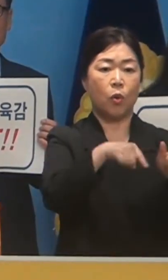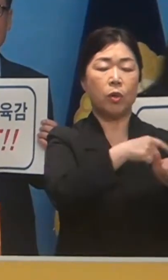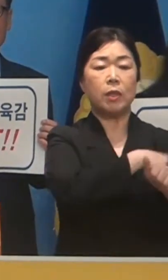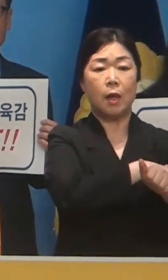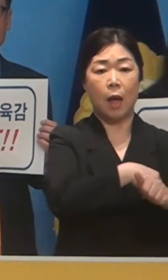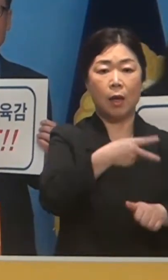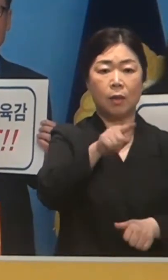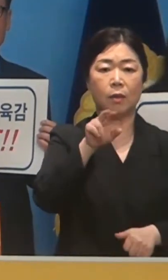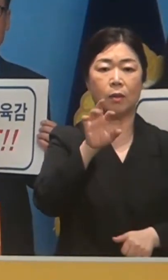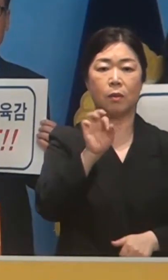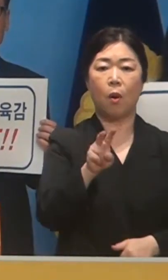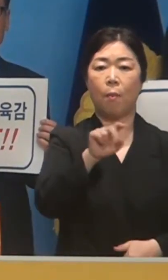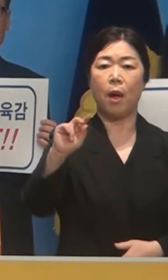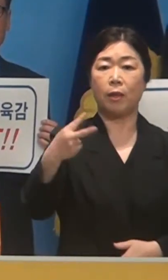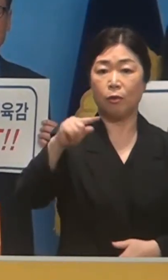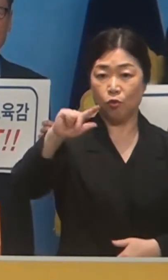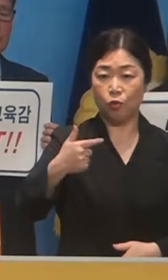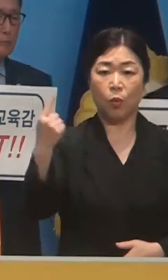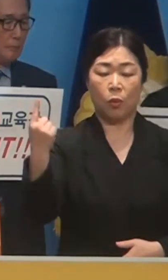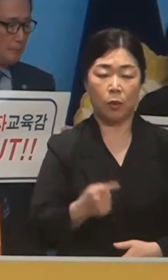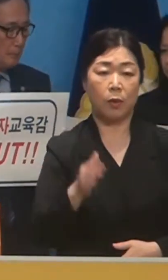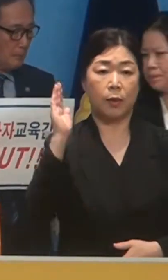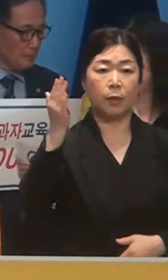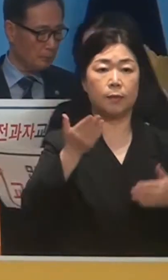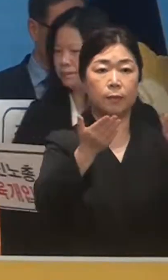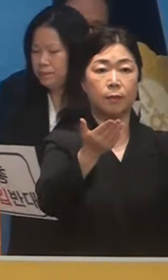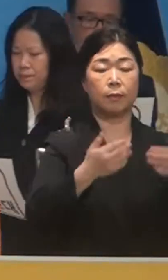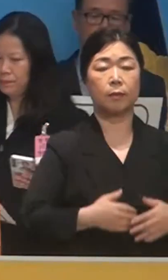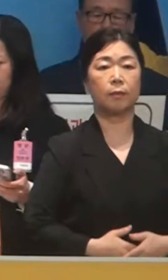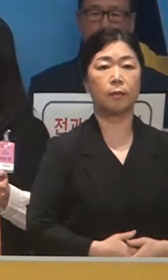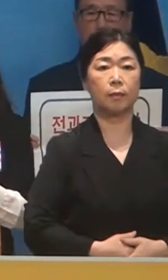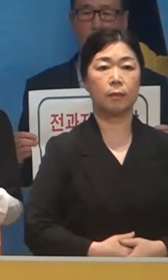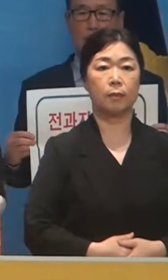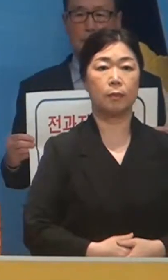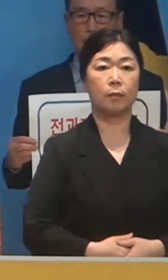성만순님 나오셔서 말씀해 주시겠습니다.